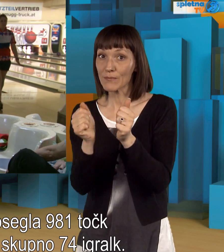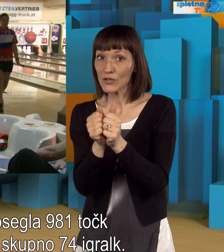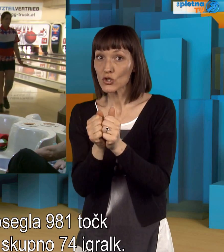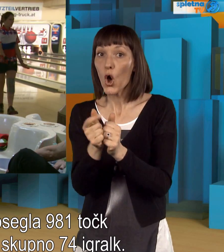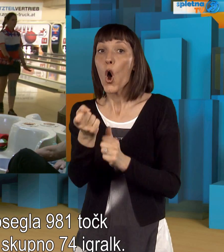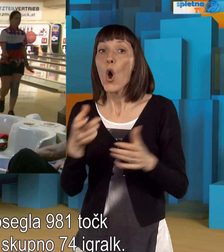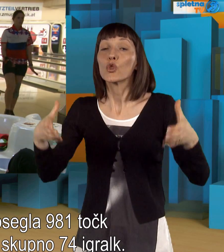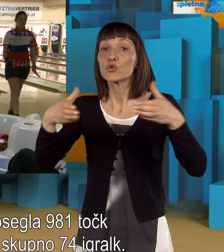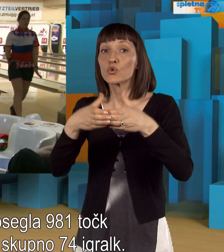igralk.